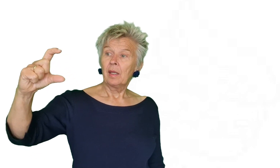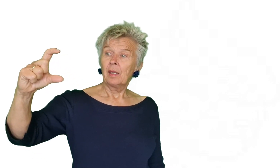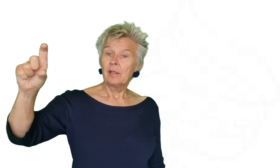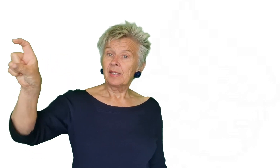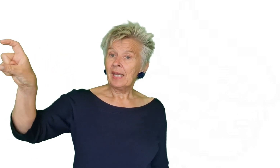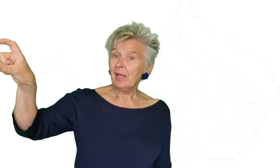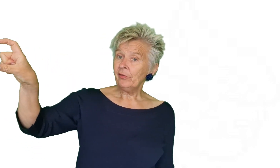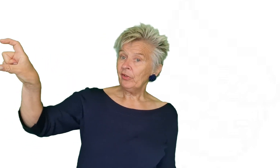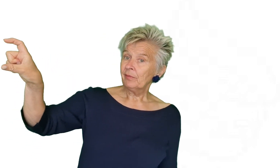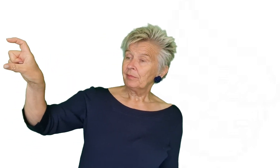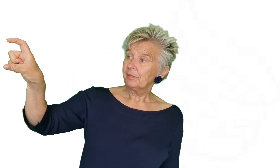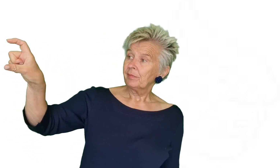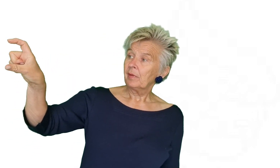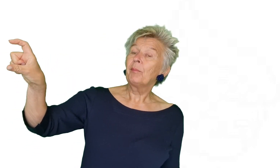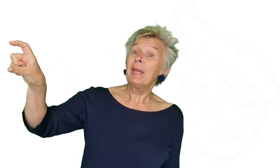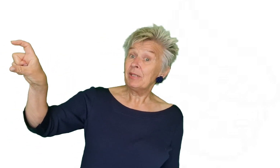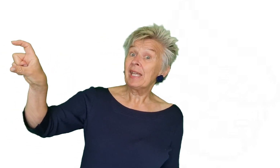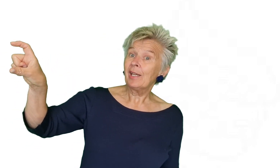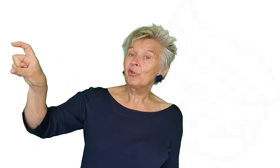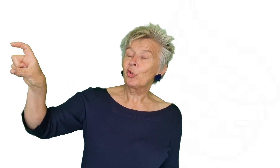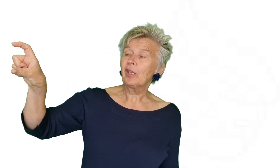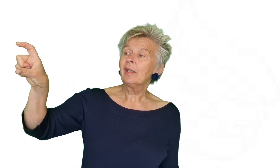De zeehand. Baby zeehand, sorry.